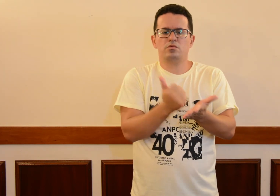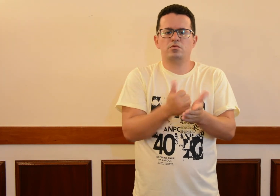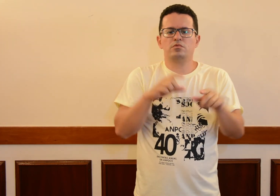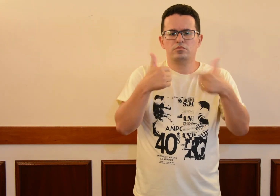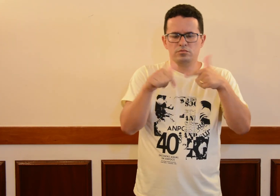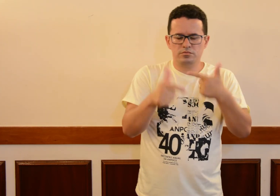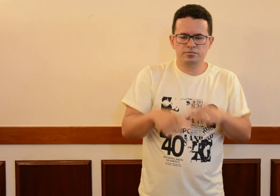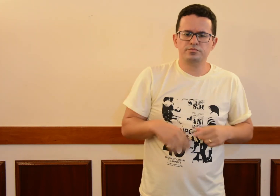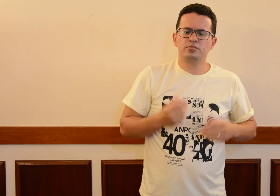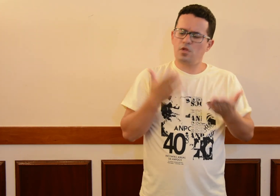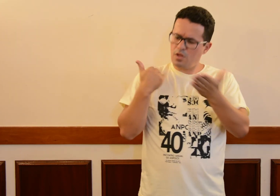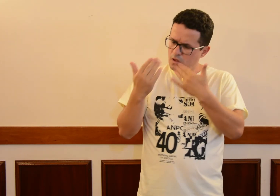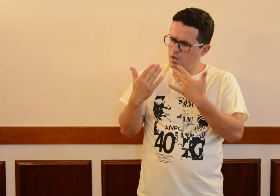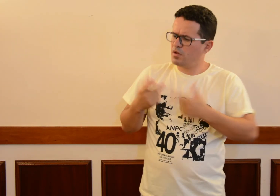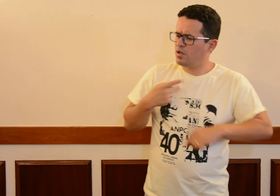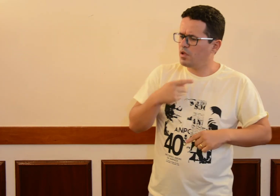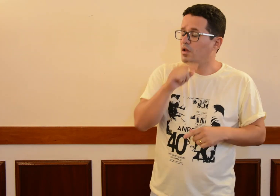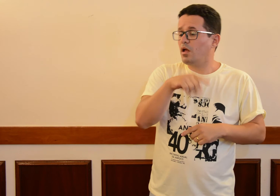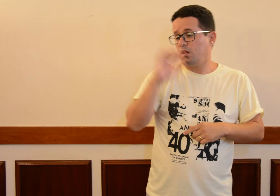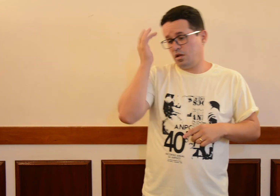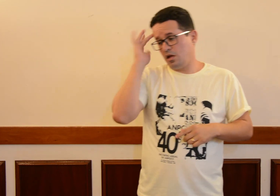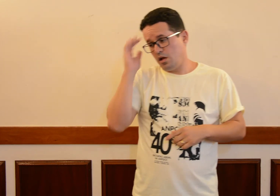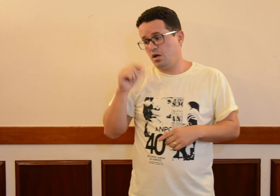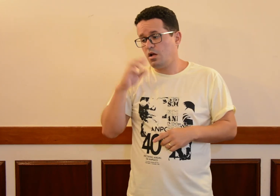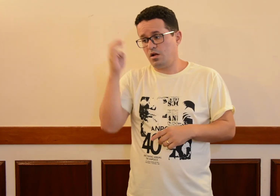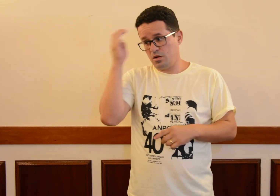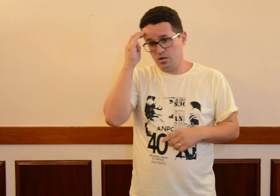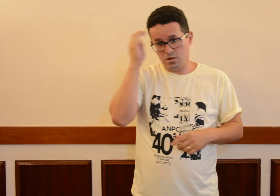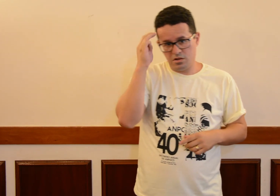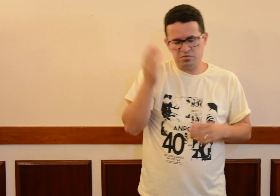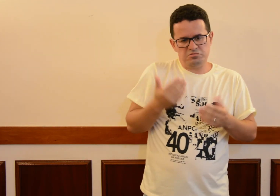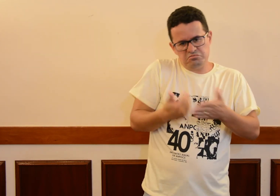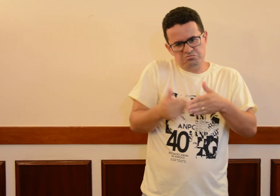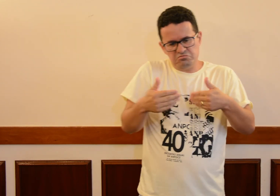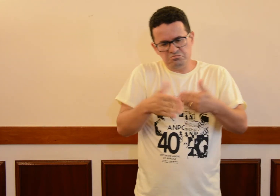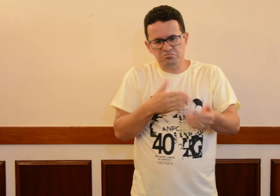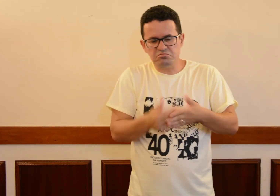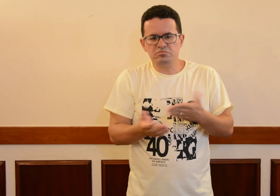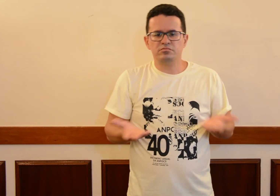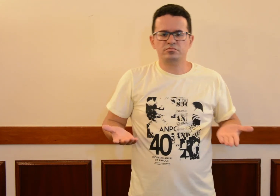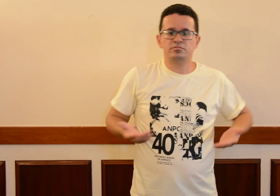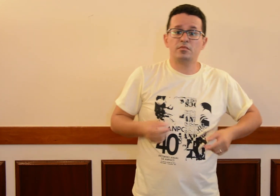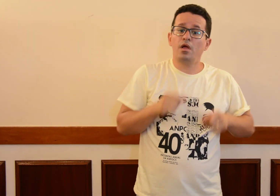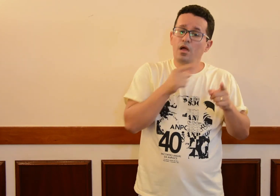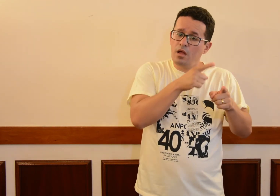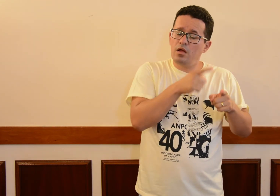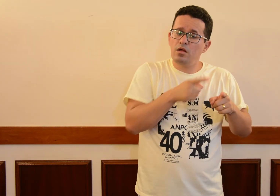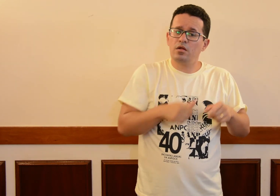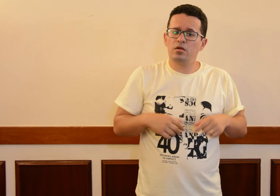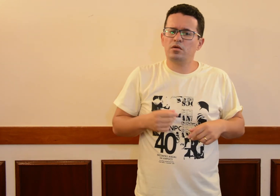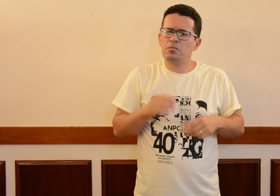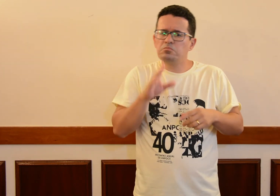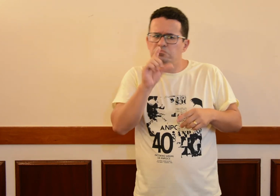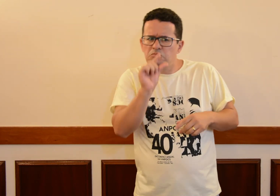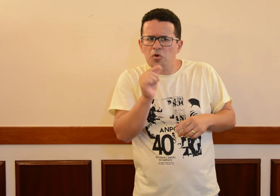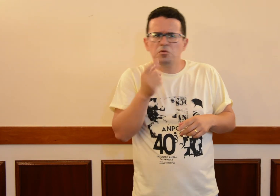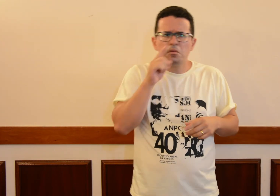essa conversa, e ela falou, ah, ele tem um retardo, uma coisa assim. Naquele momento ela pareceu menos perigosa e mais provável